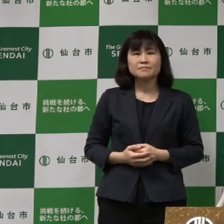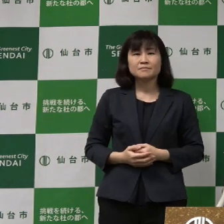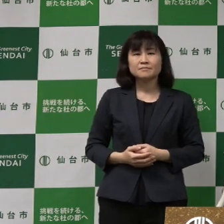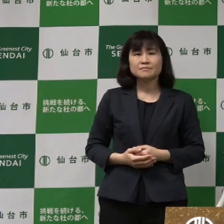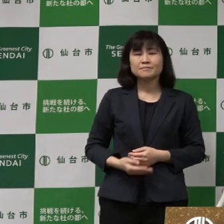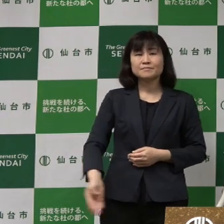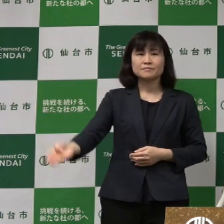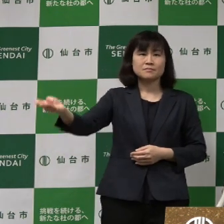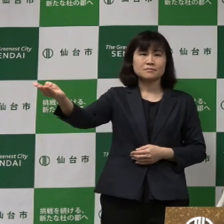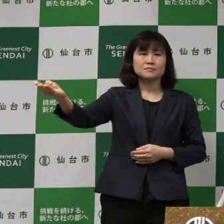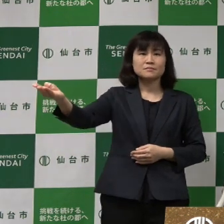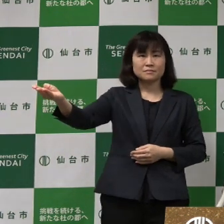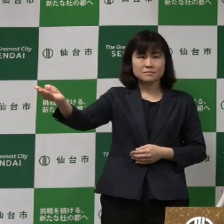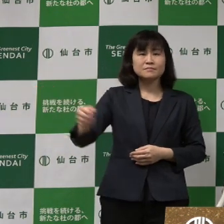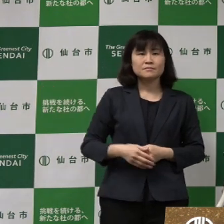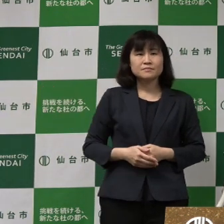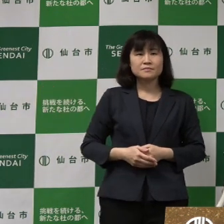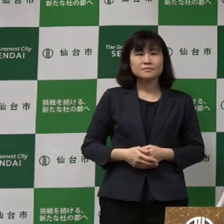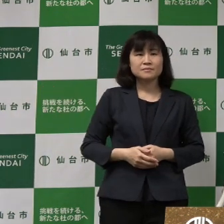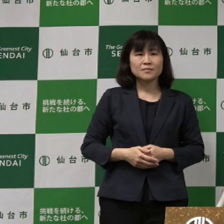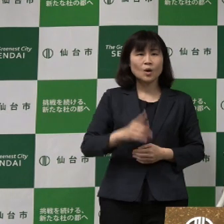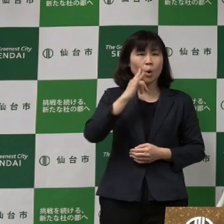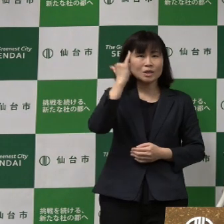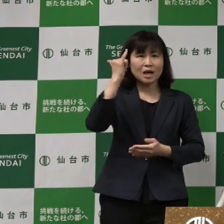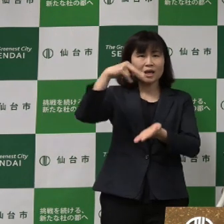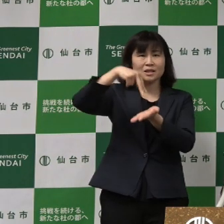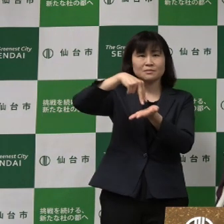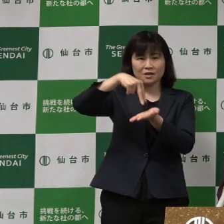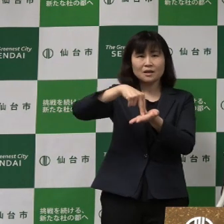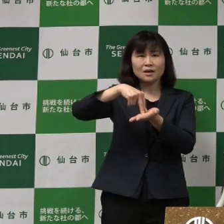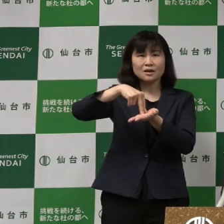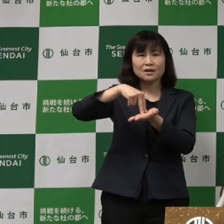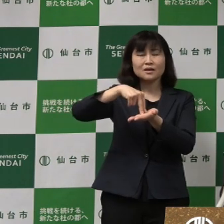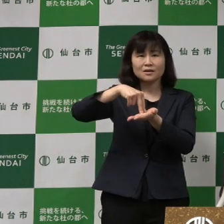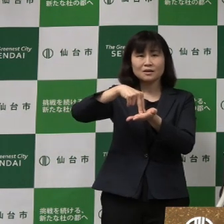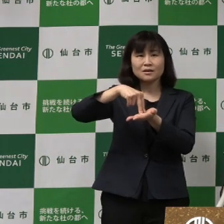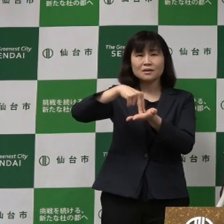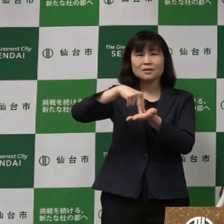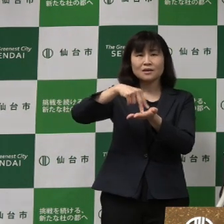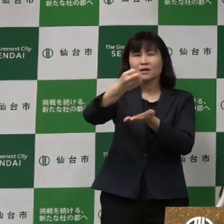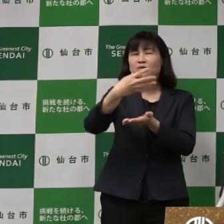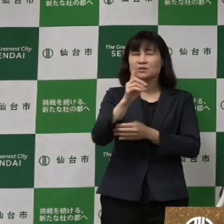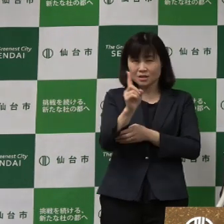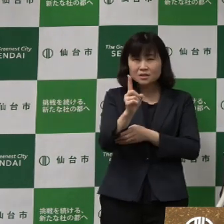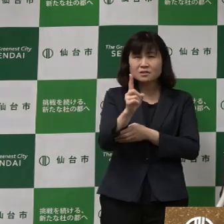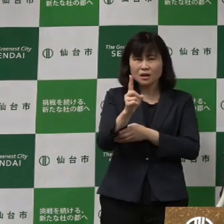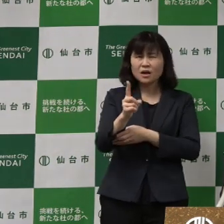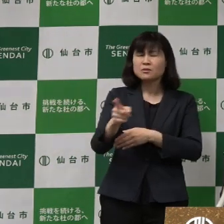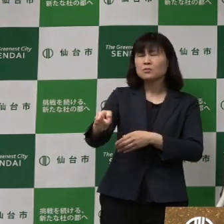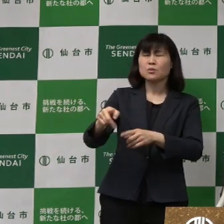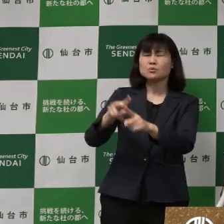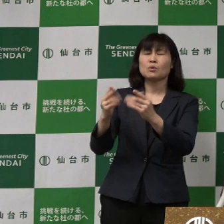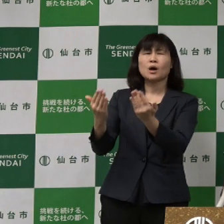その、保護者の方がですね、なかなか学校が対応してくれな